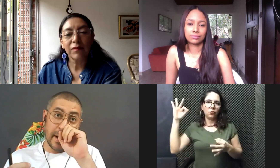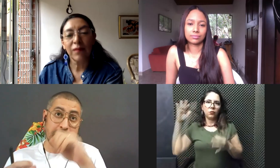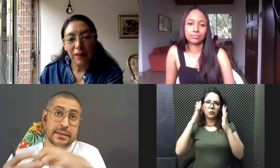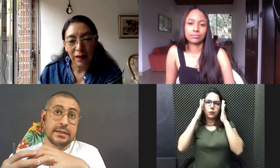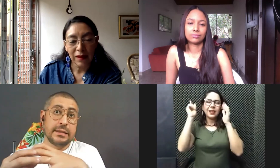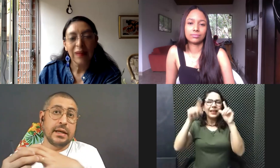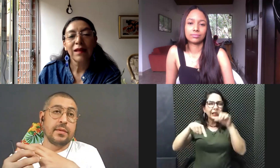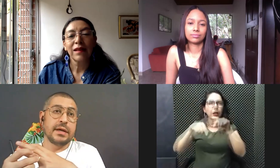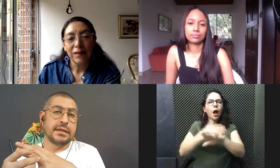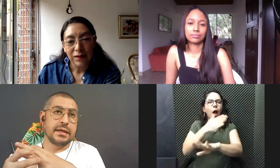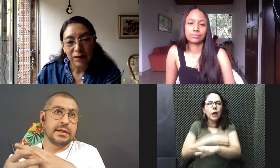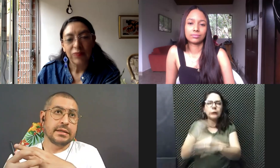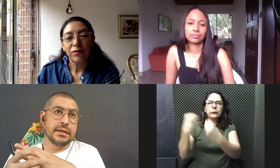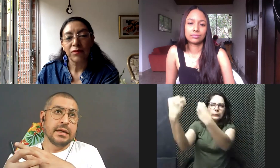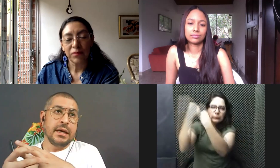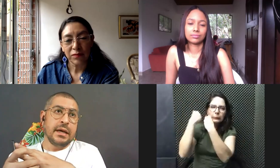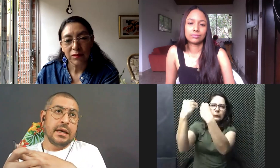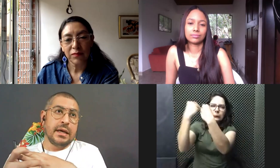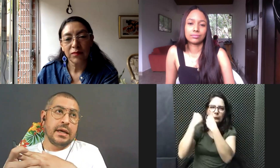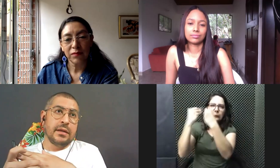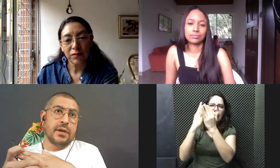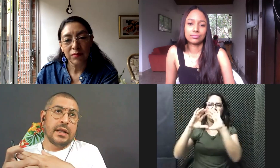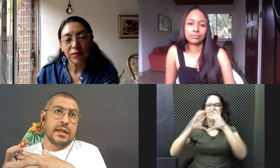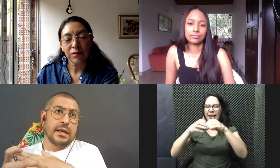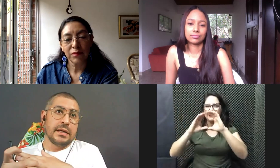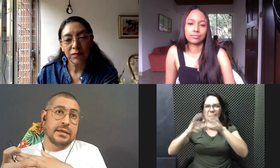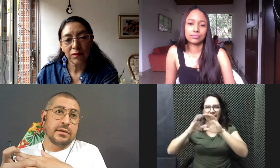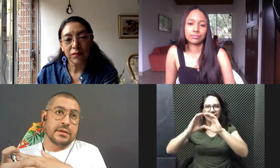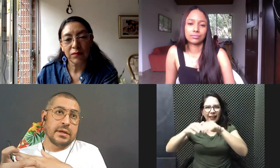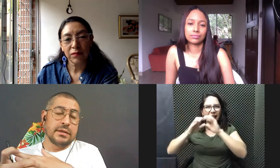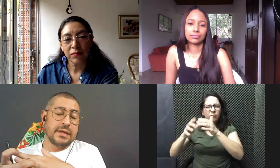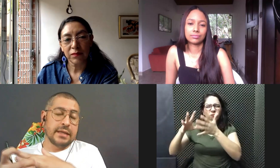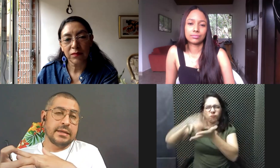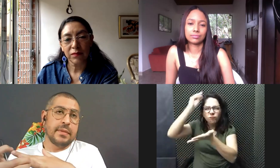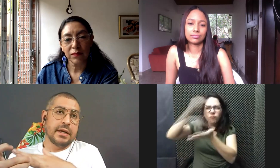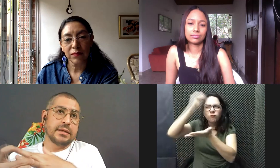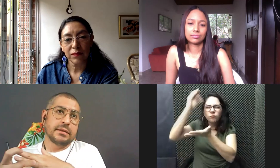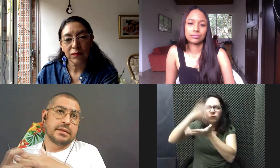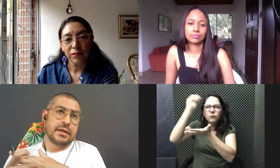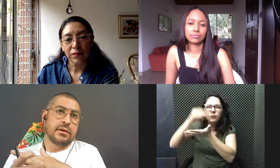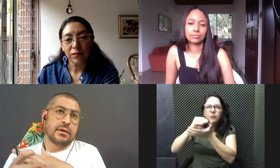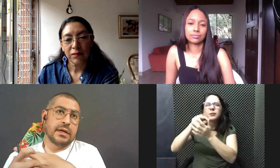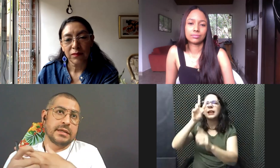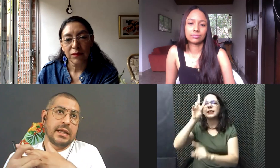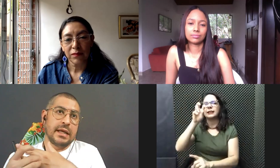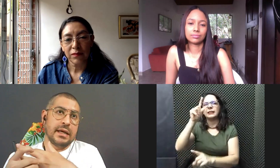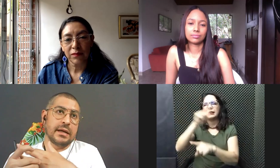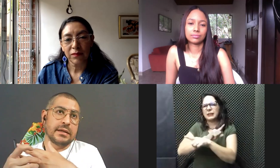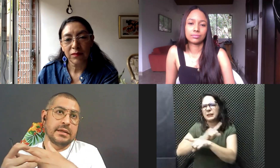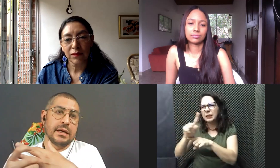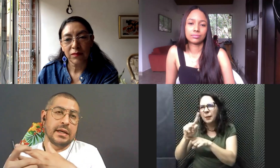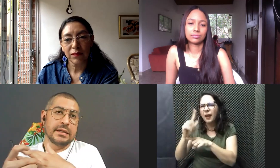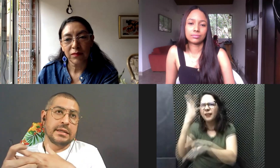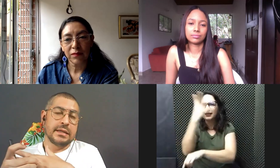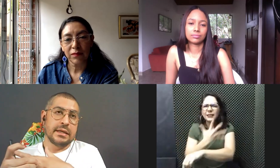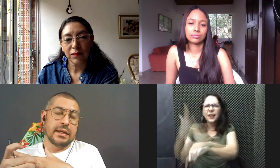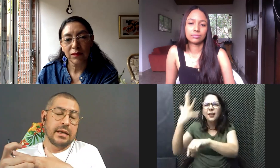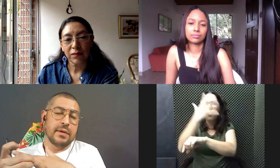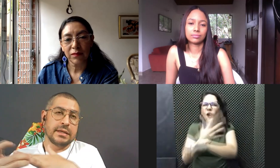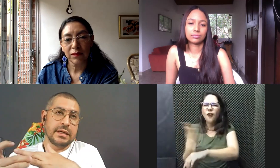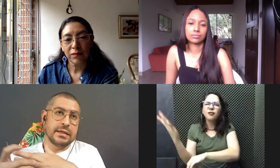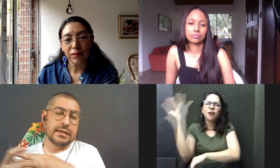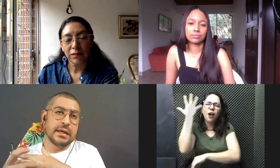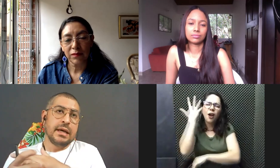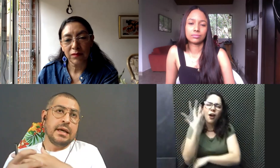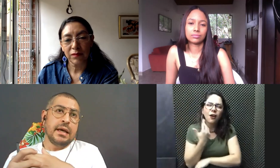recibiendo clases de lengua de señas y durante 7 semanas, 5 horas al día, recibían clases de